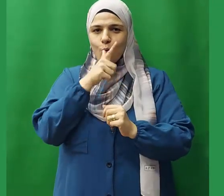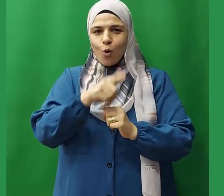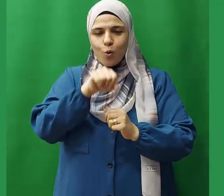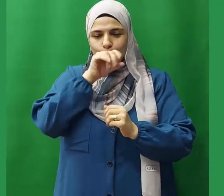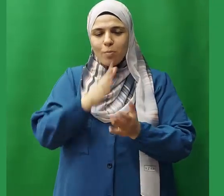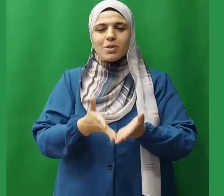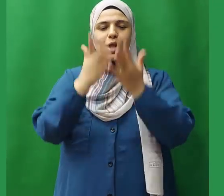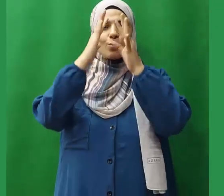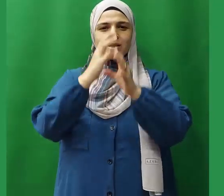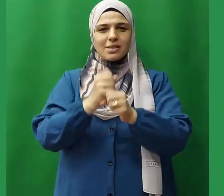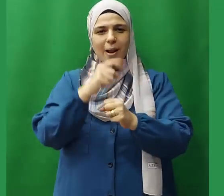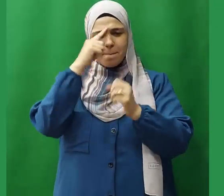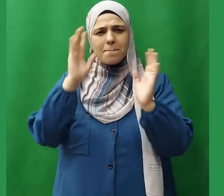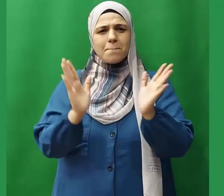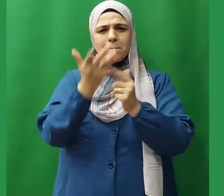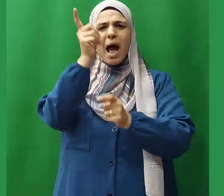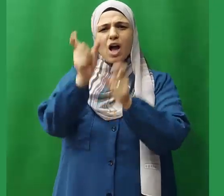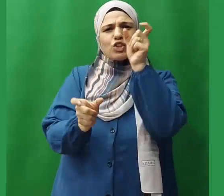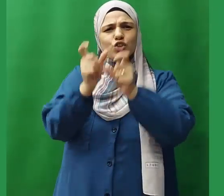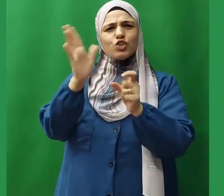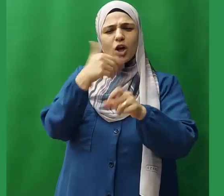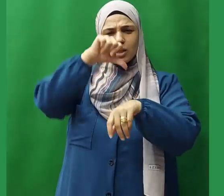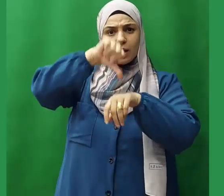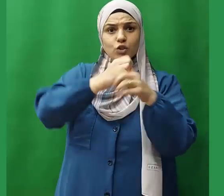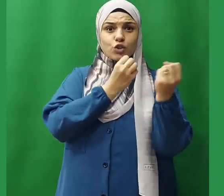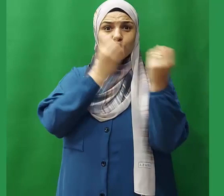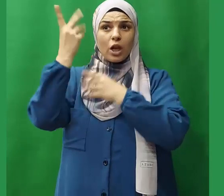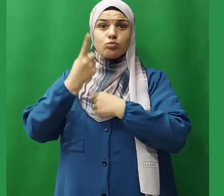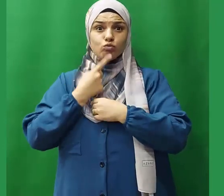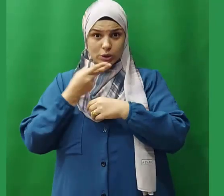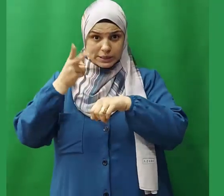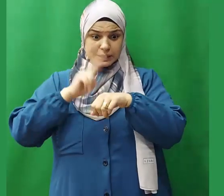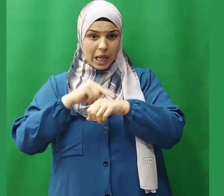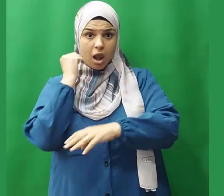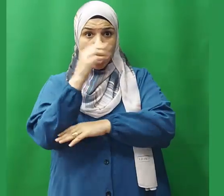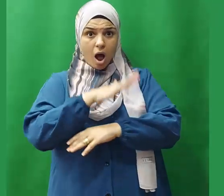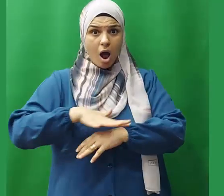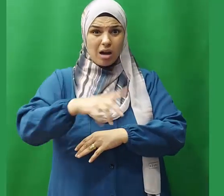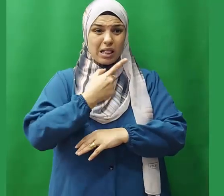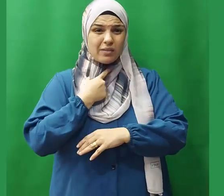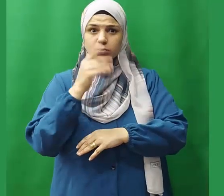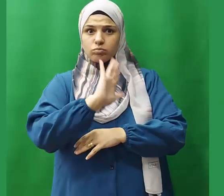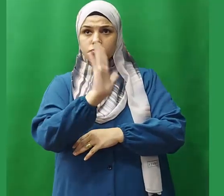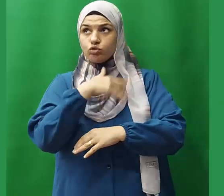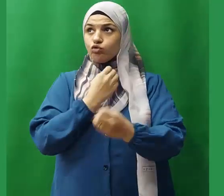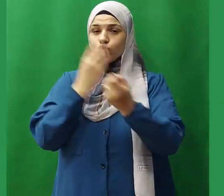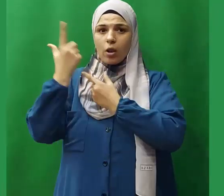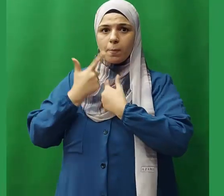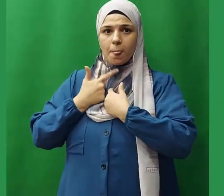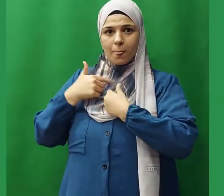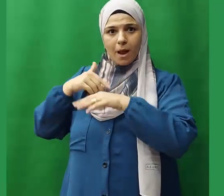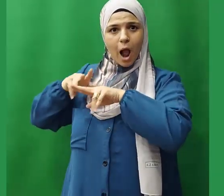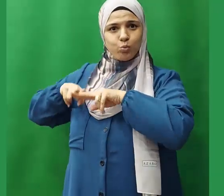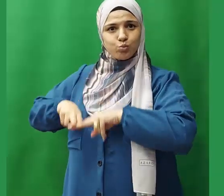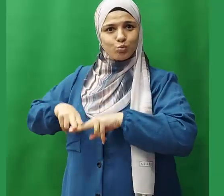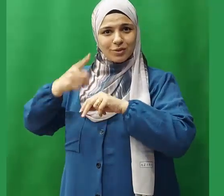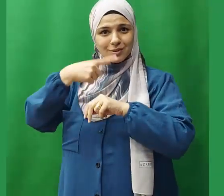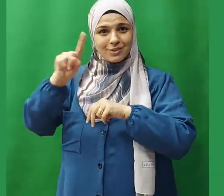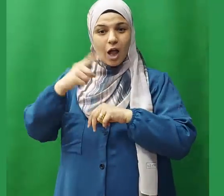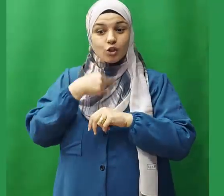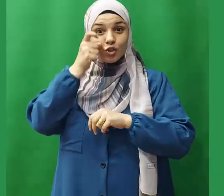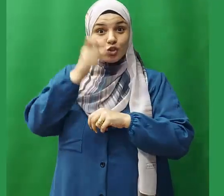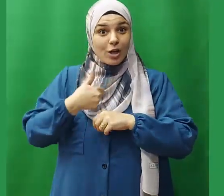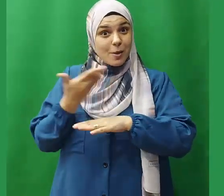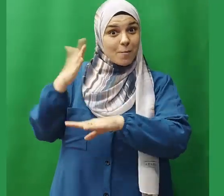والسلام ما احد يدخل الجنه يحب ان يرجع الى الدنيا وله ما على الارض من شيء